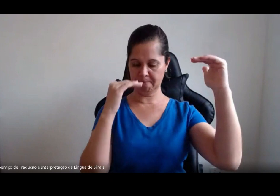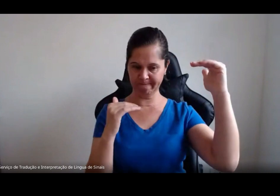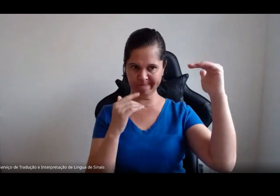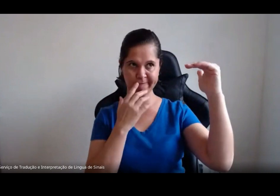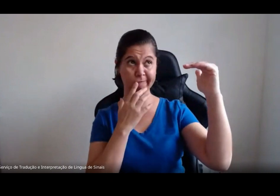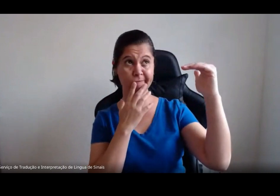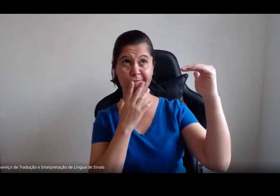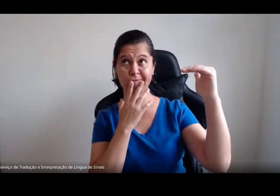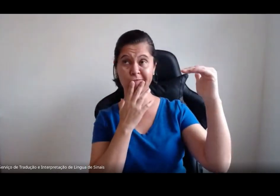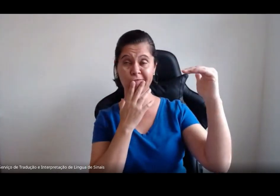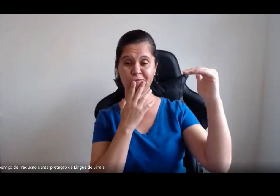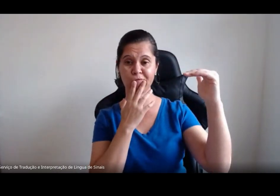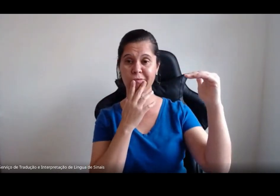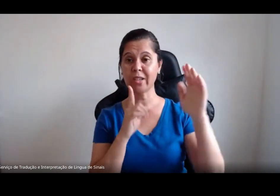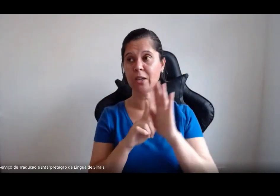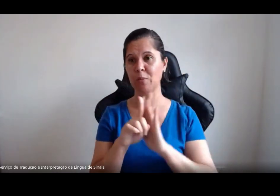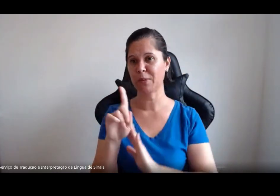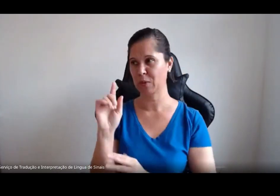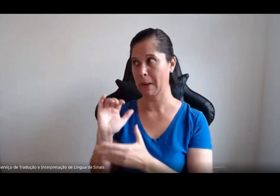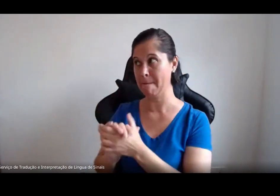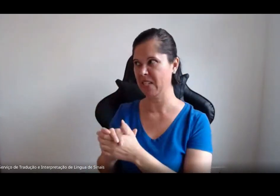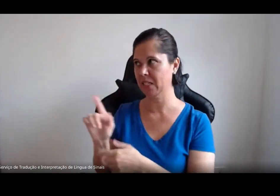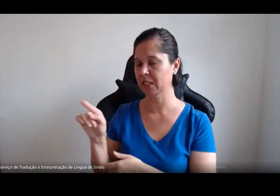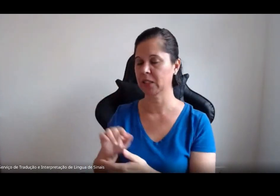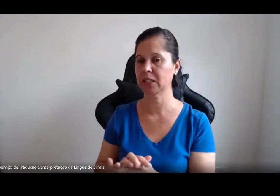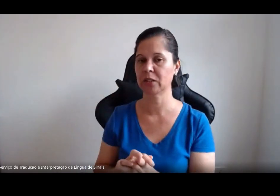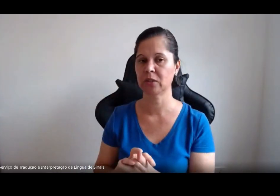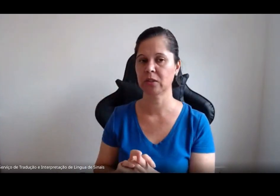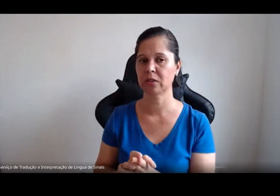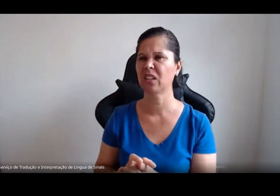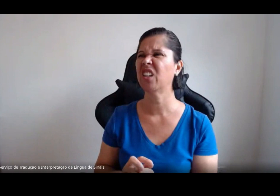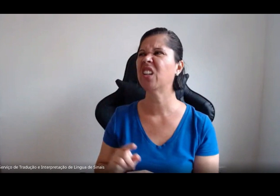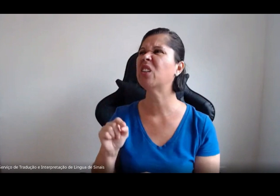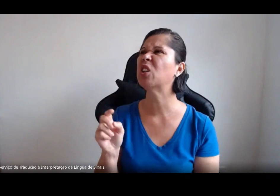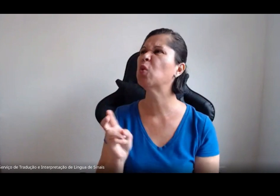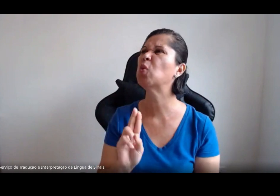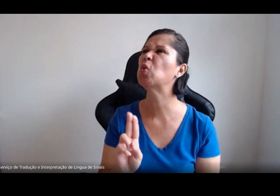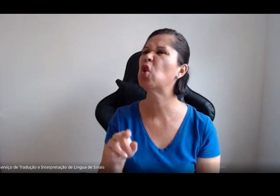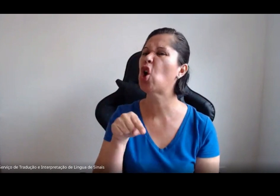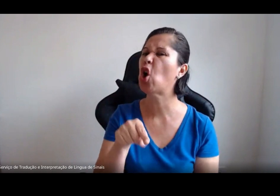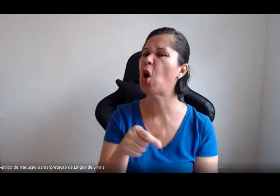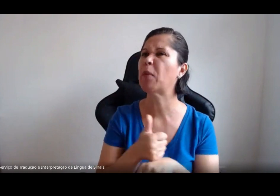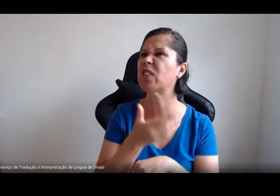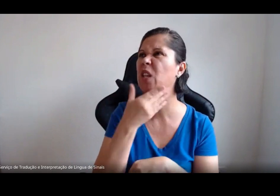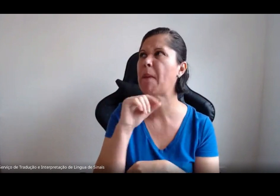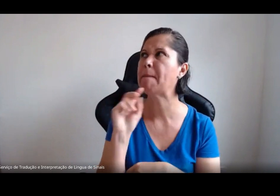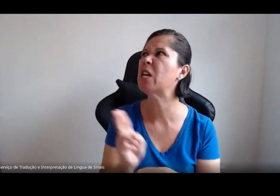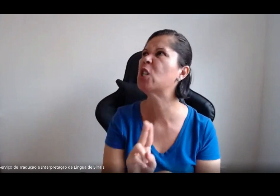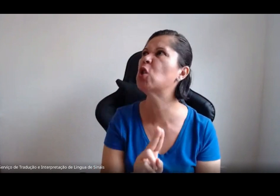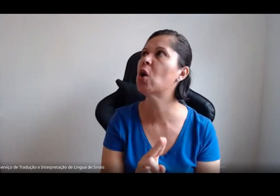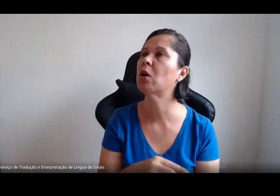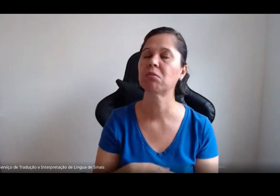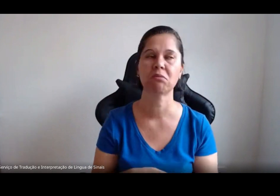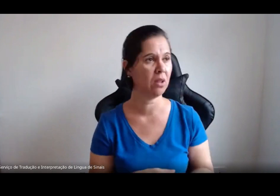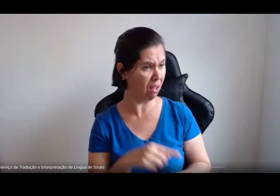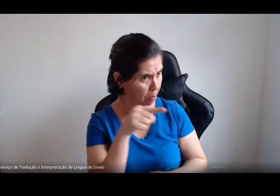mim. Então, eu perguntei para o meu companheiro, né, que estava ao lado, o que eu coloco aqui? E ele falou,